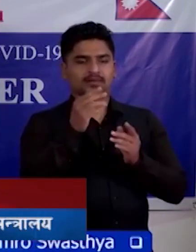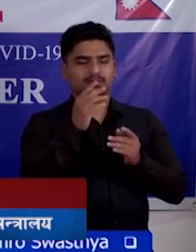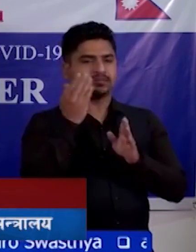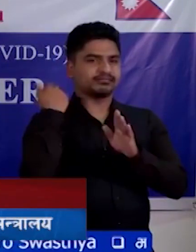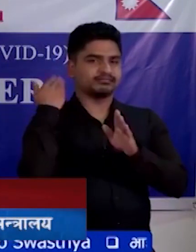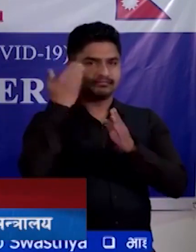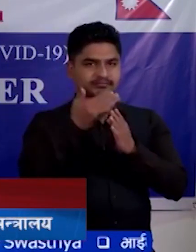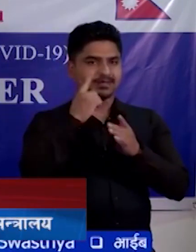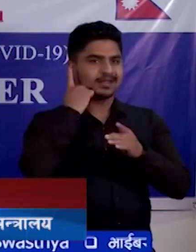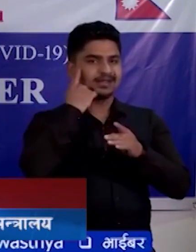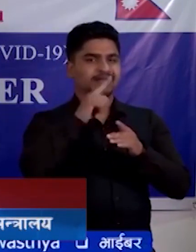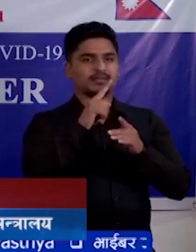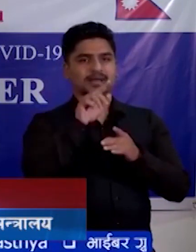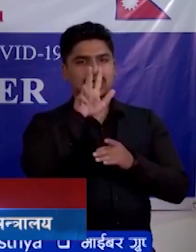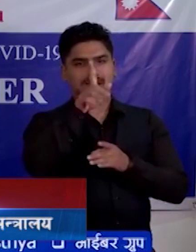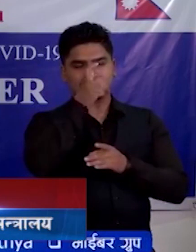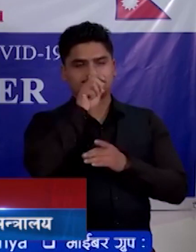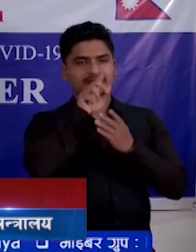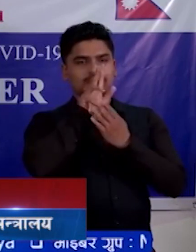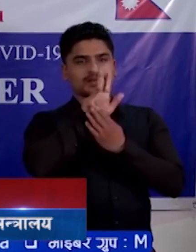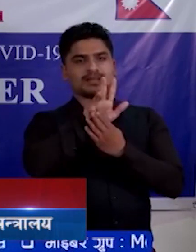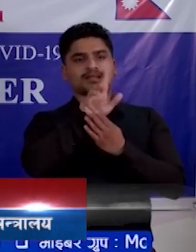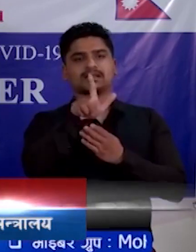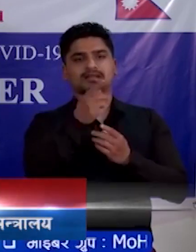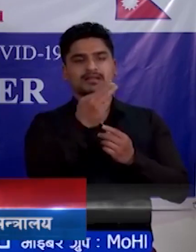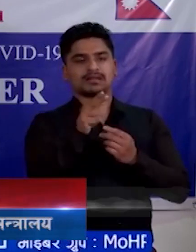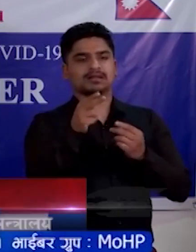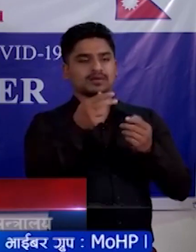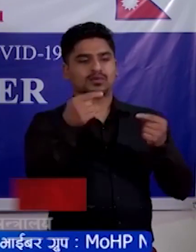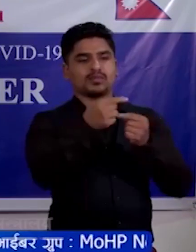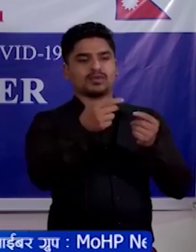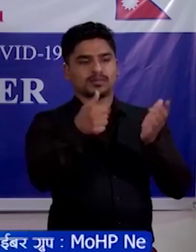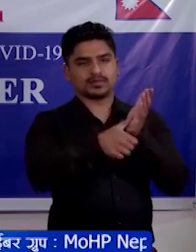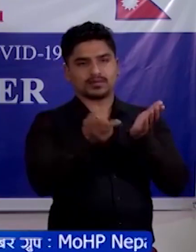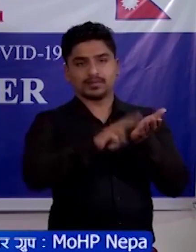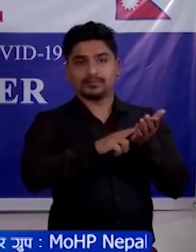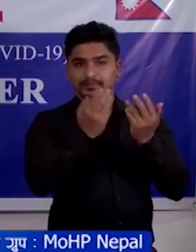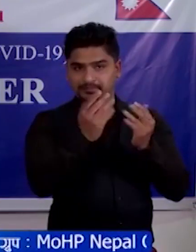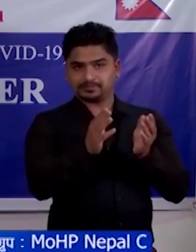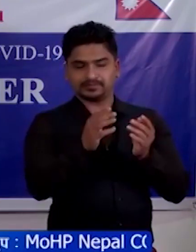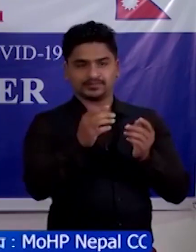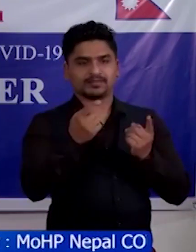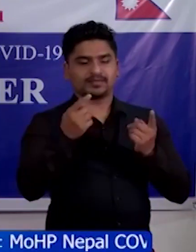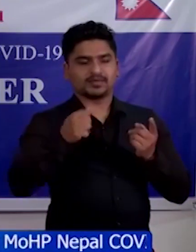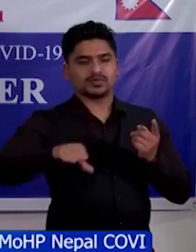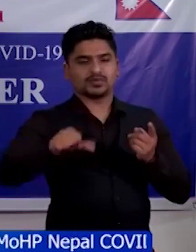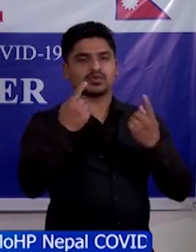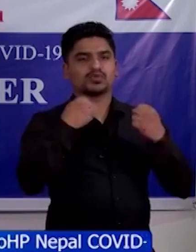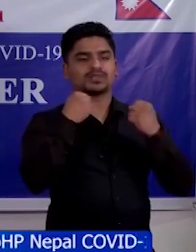24 घन्टामा 897 जनाको नमुना परीक्षण थप भएको छ। राष्ट्रिय जनस्वास्थ्य